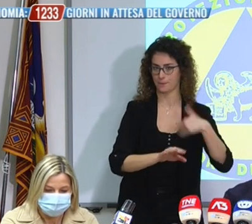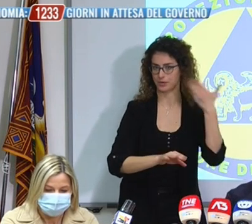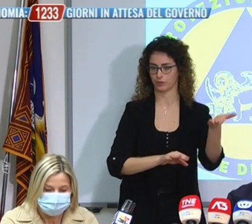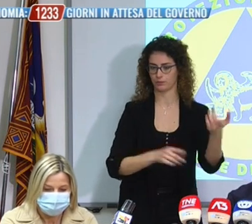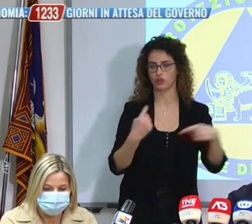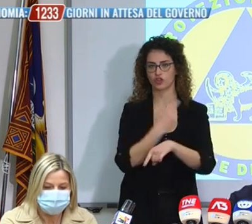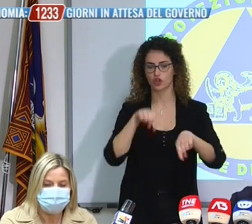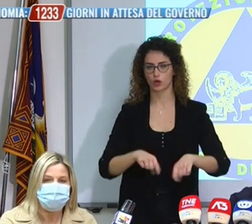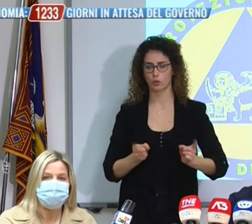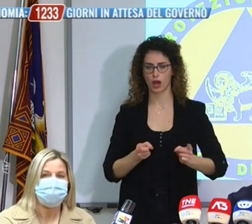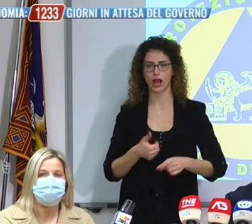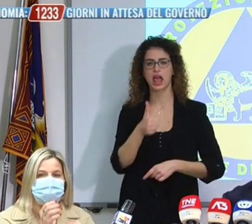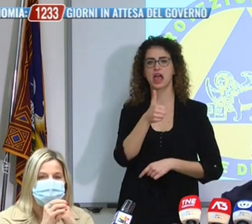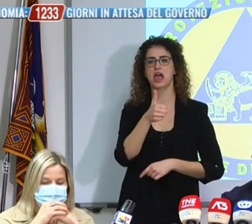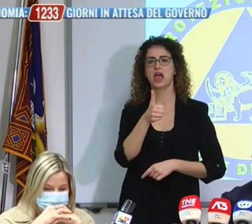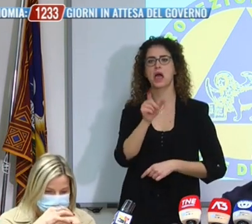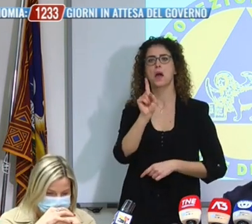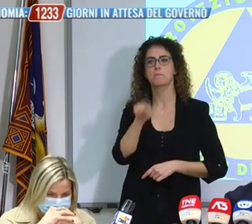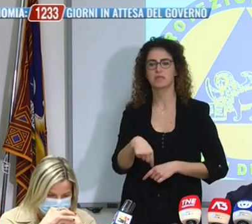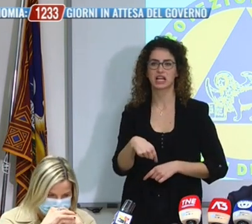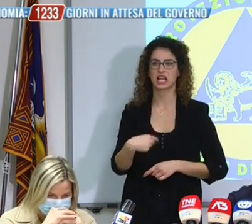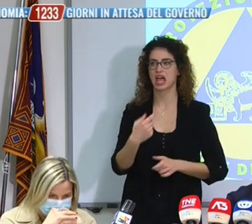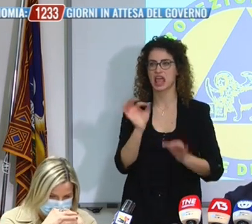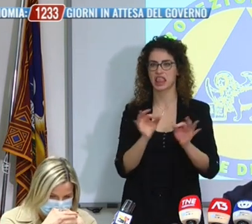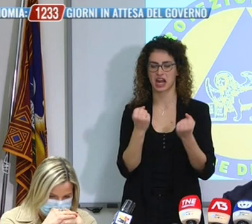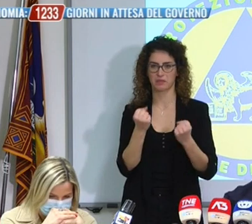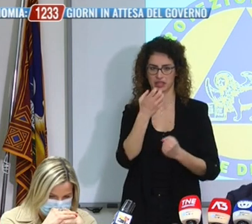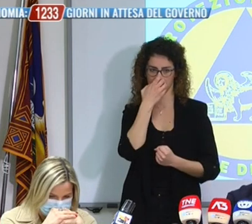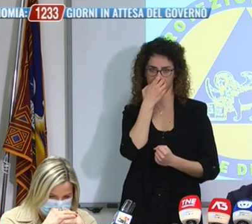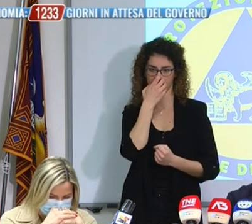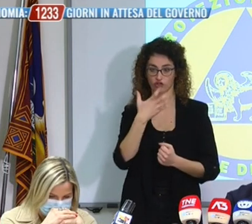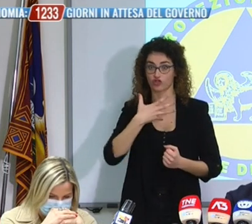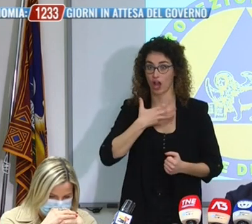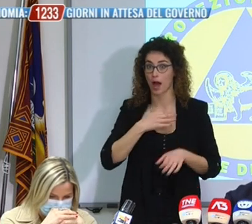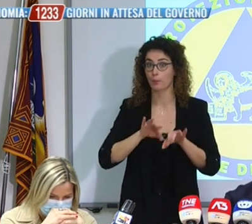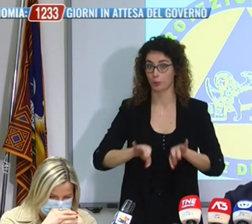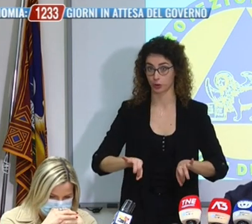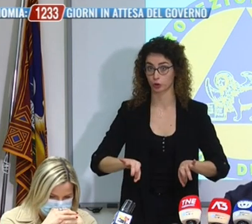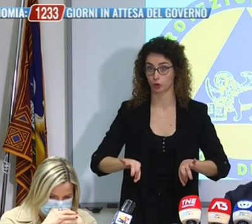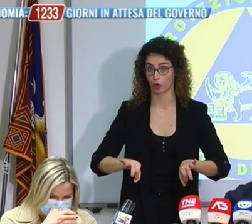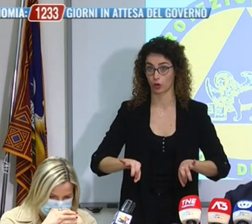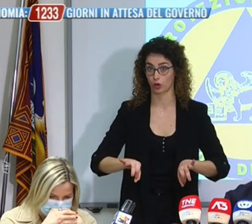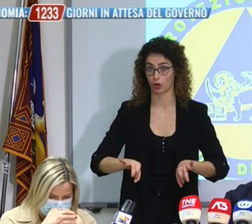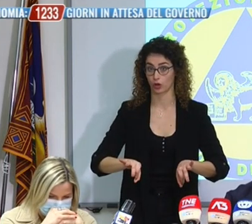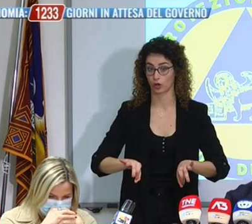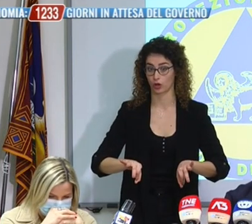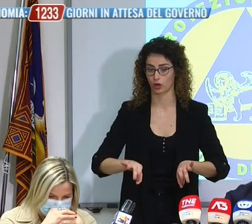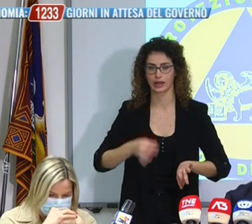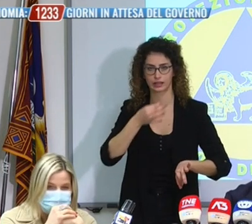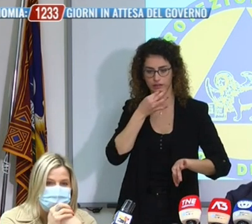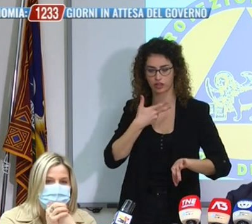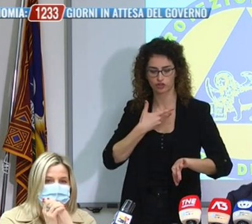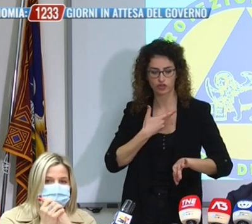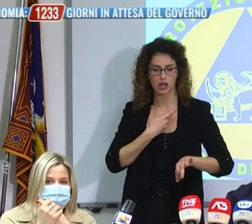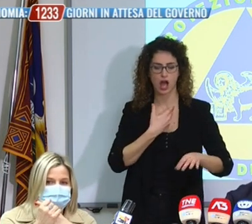passiamo alle 1000 terapie intensive, 1016 attivate e attivabili, ma ci sono, nel senso attrezzature